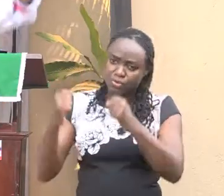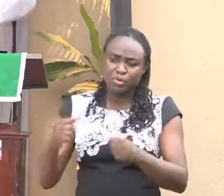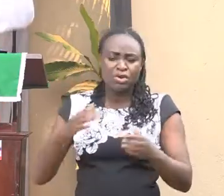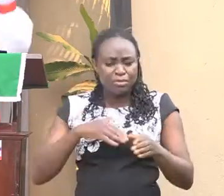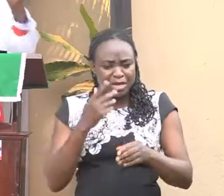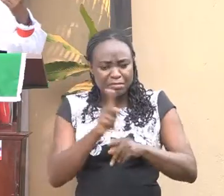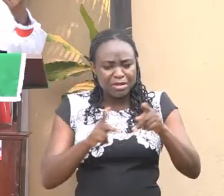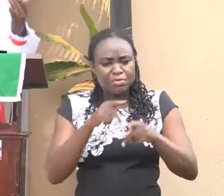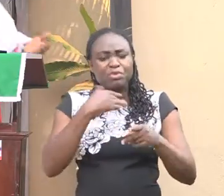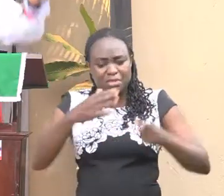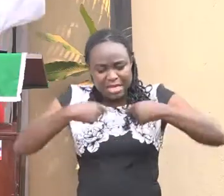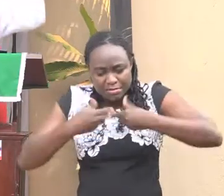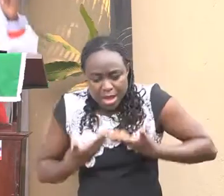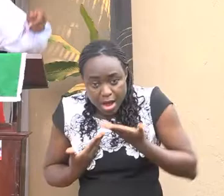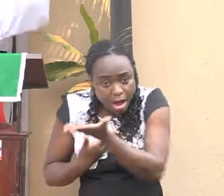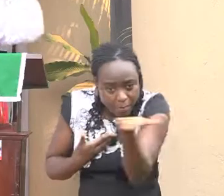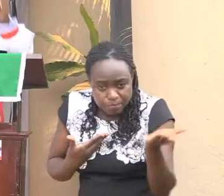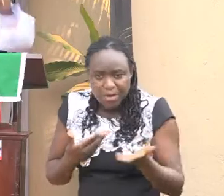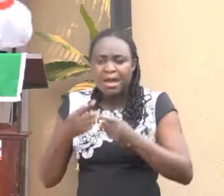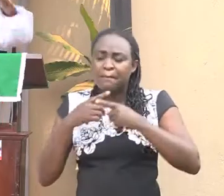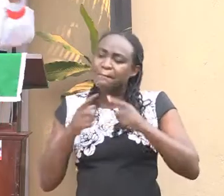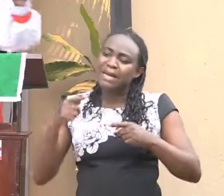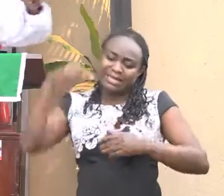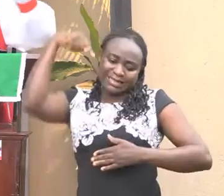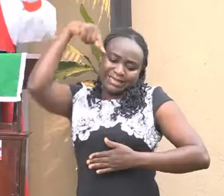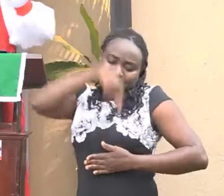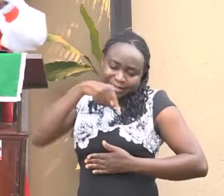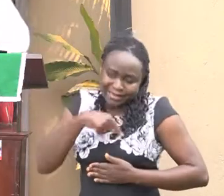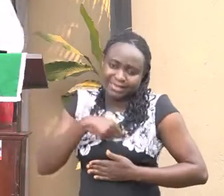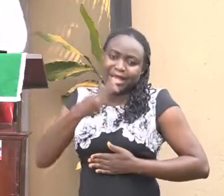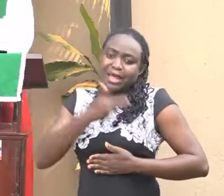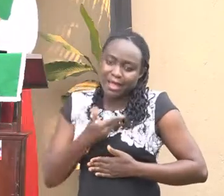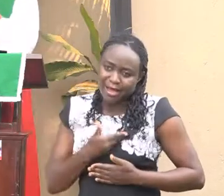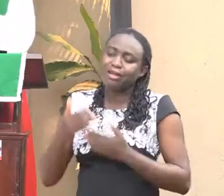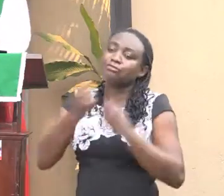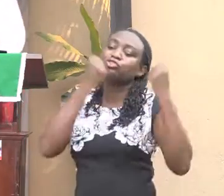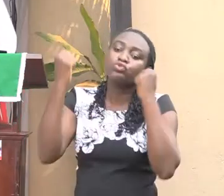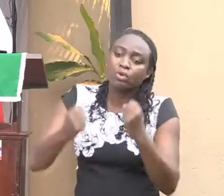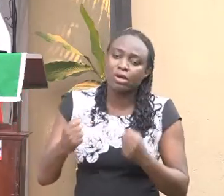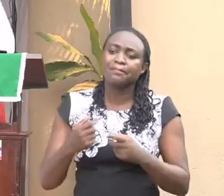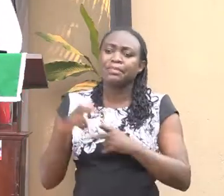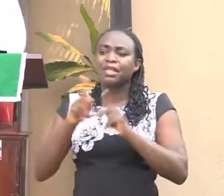waliwo abatagwagaliza naye ali muggwe w'amaanyi wadde waliwo